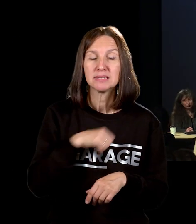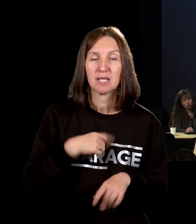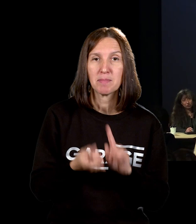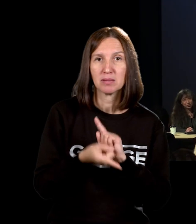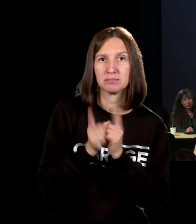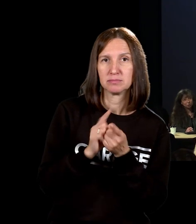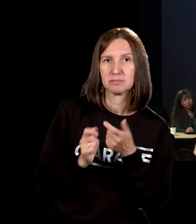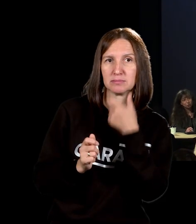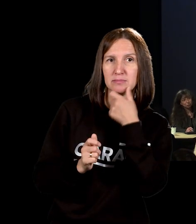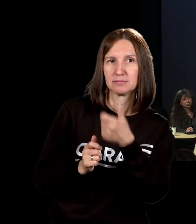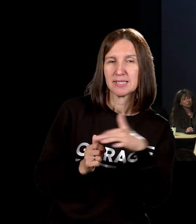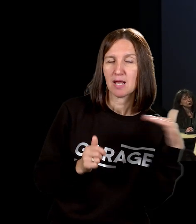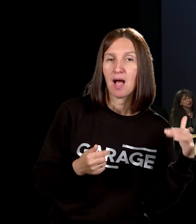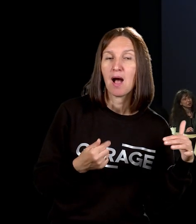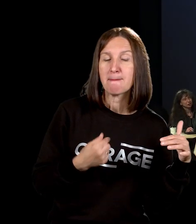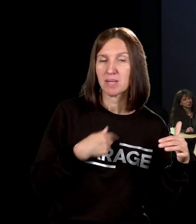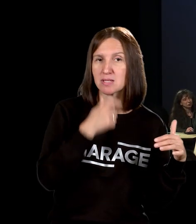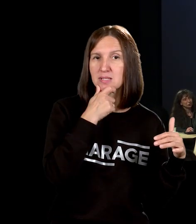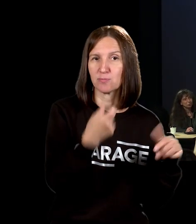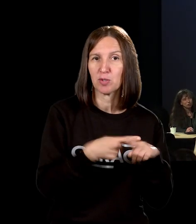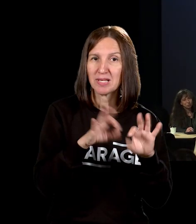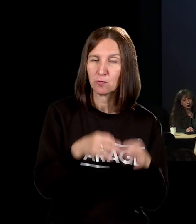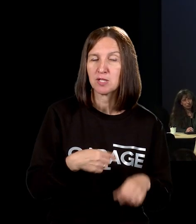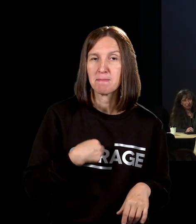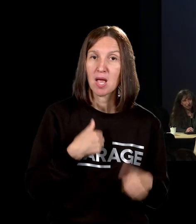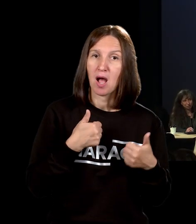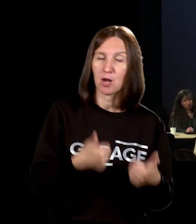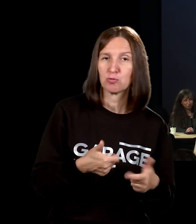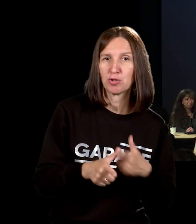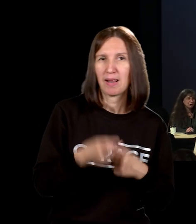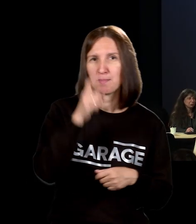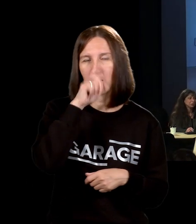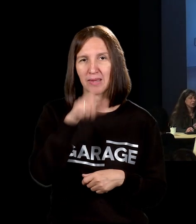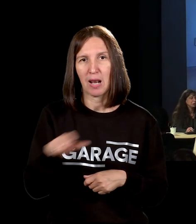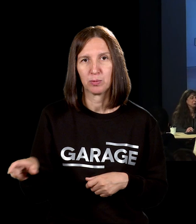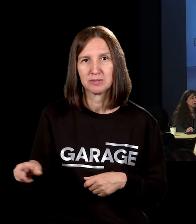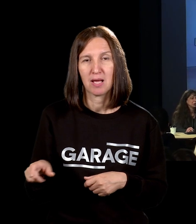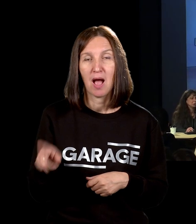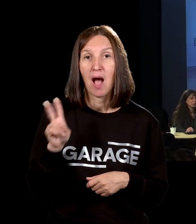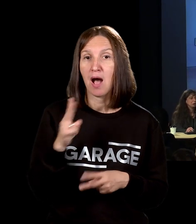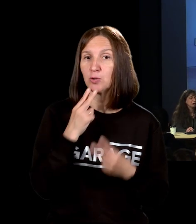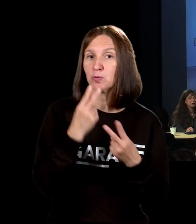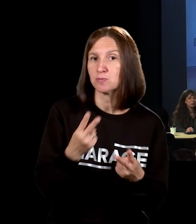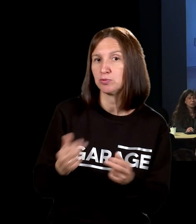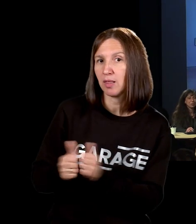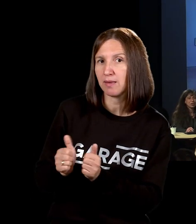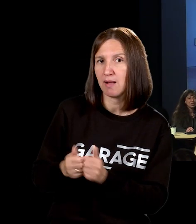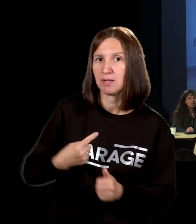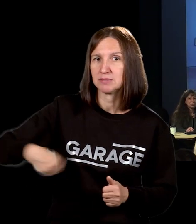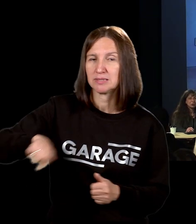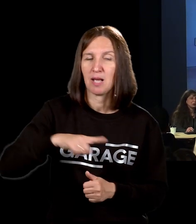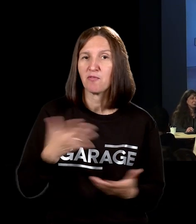доставляет удовольствие. И кто его смотрит вместе с нами? В какой компании мы оказываемся? Вот мы оказываемся в компании вот таких вот удивительных как